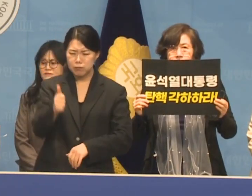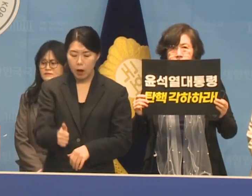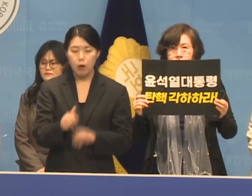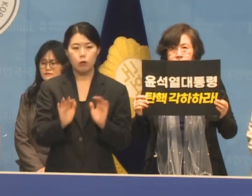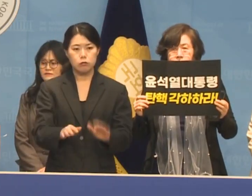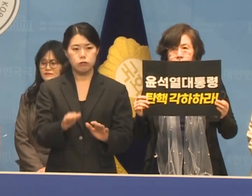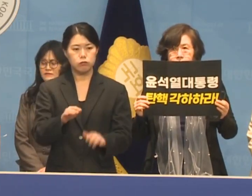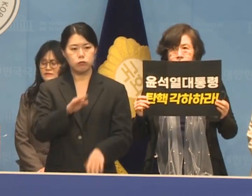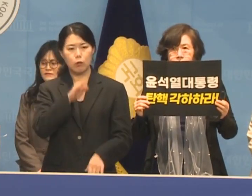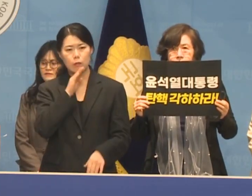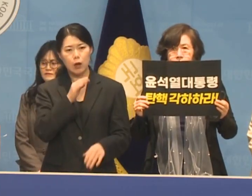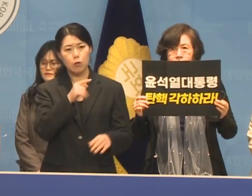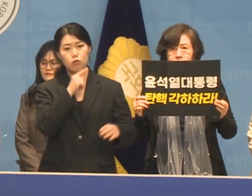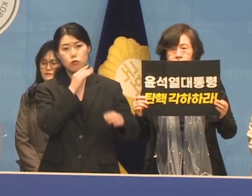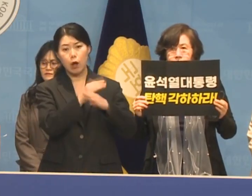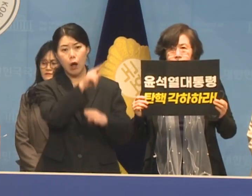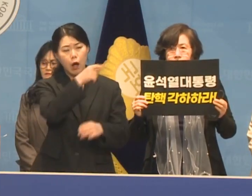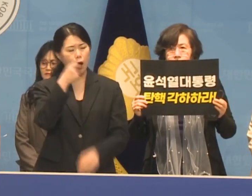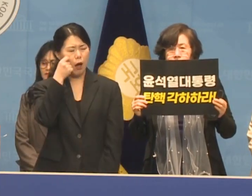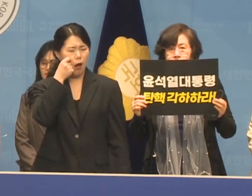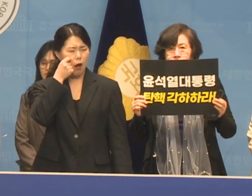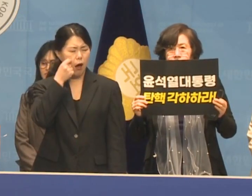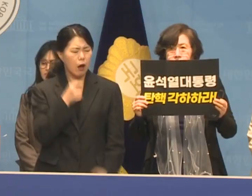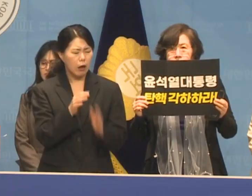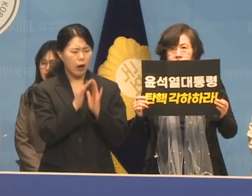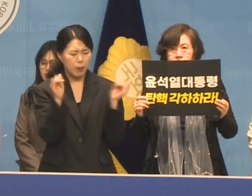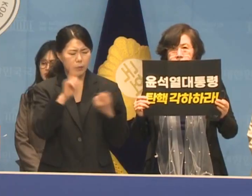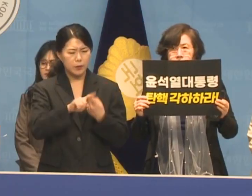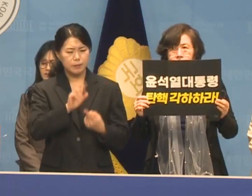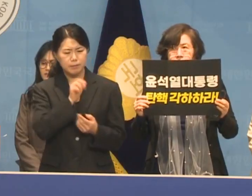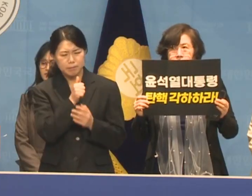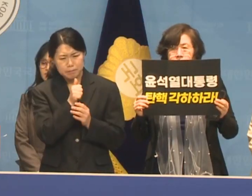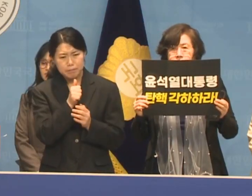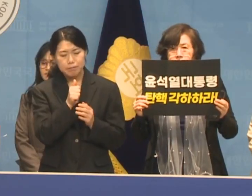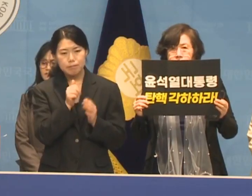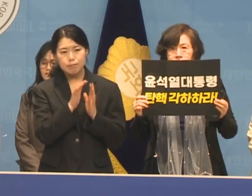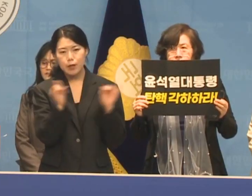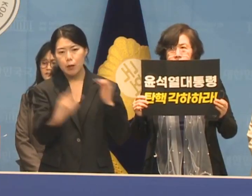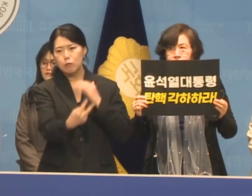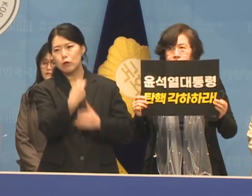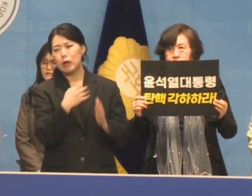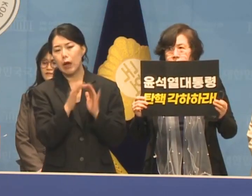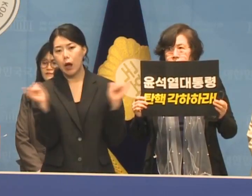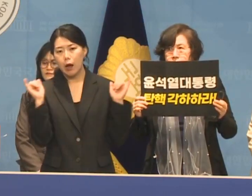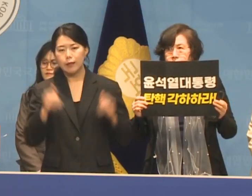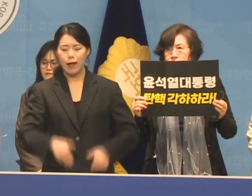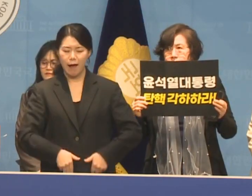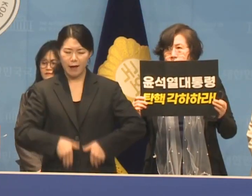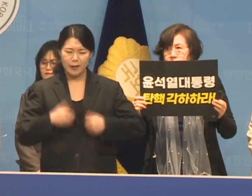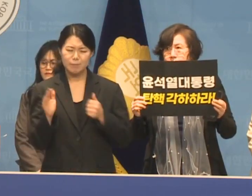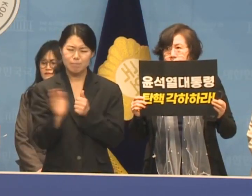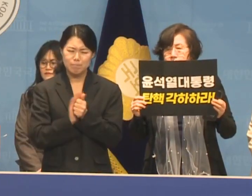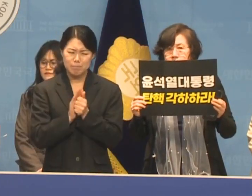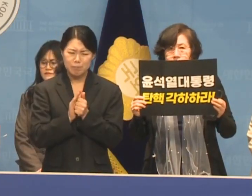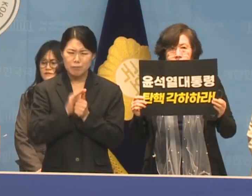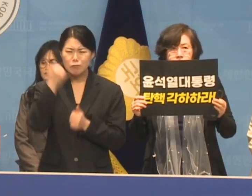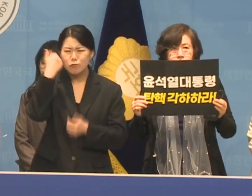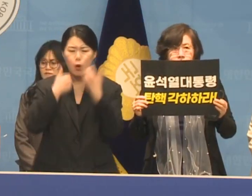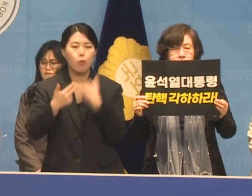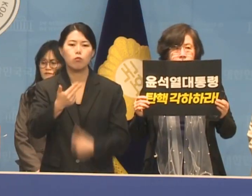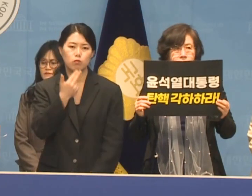천대받는 불쌍한 북한 동포들을 대변하는 탈북자를 이토록 따뜻하게 격려한 대통령은